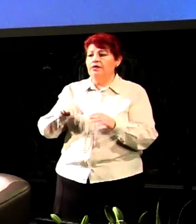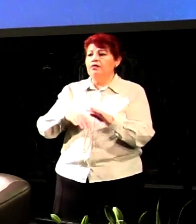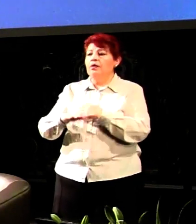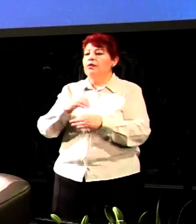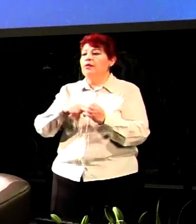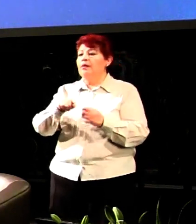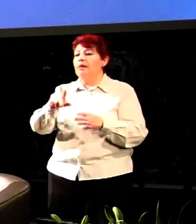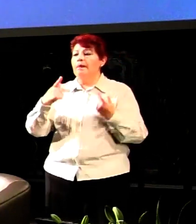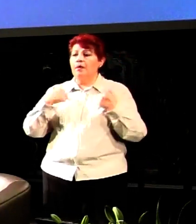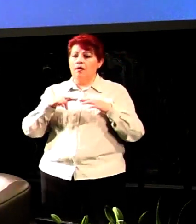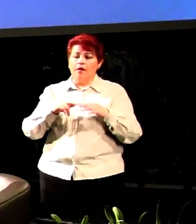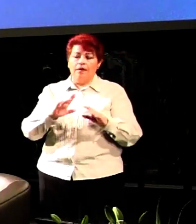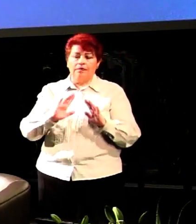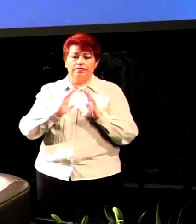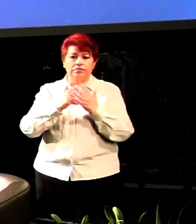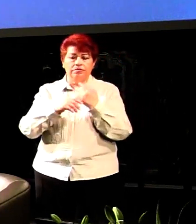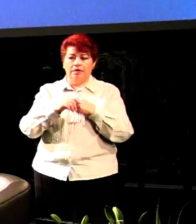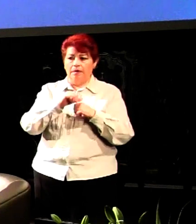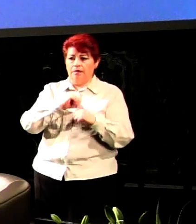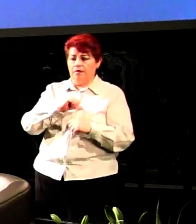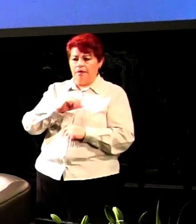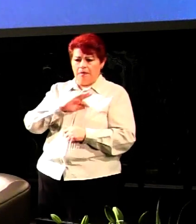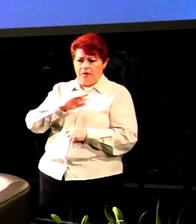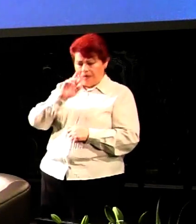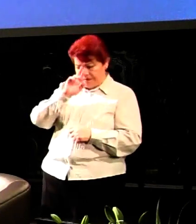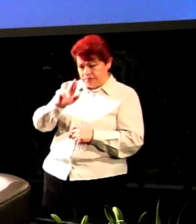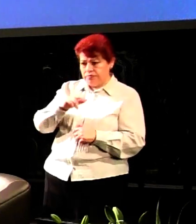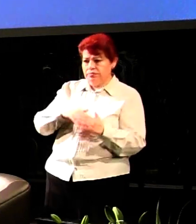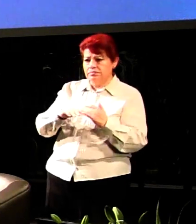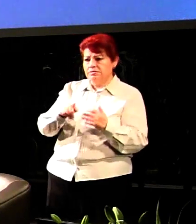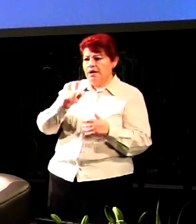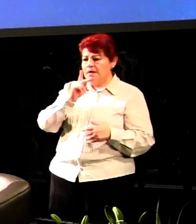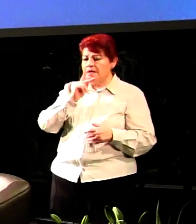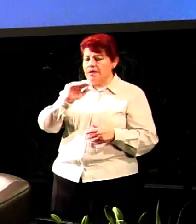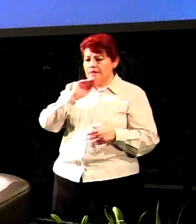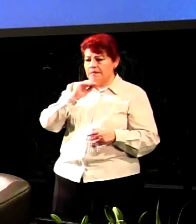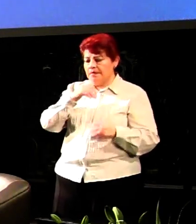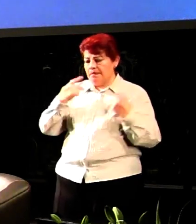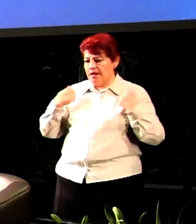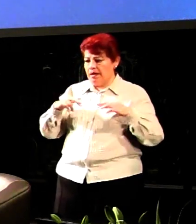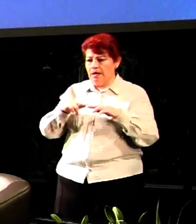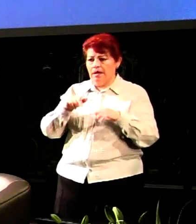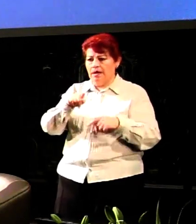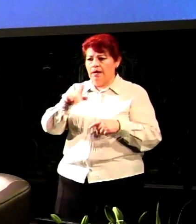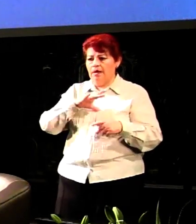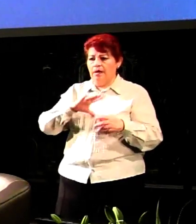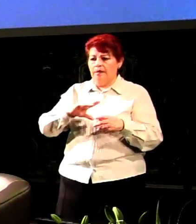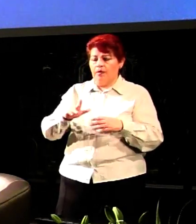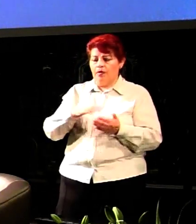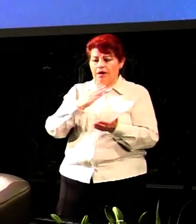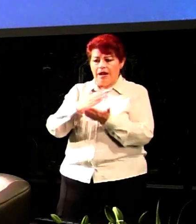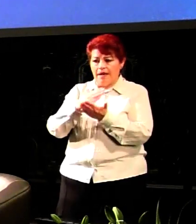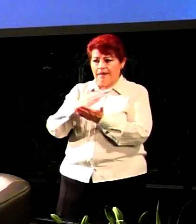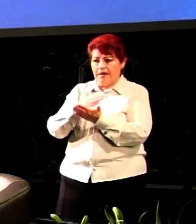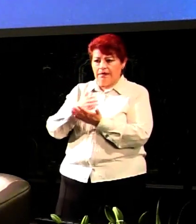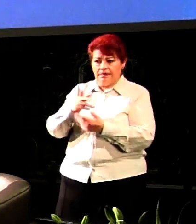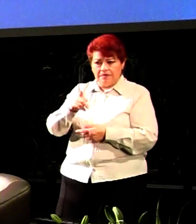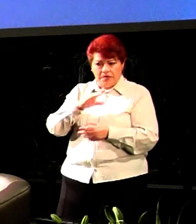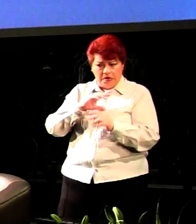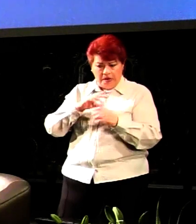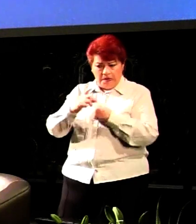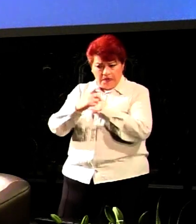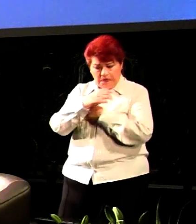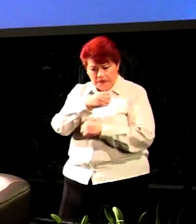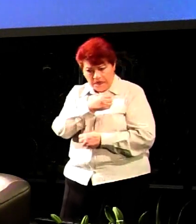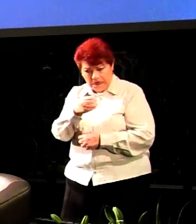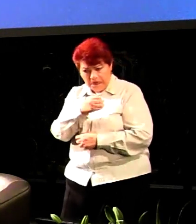para los maestros retomar su autoridad y saber, padres y maestros, que nosotros por medio de límites, de una disciplina con